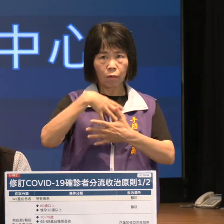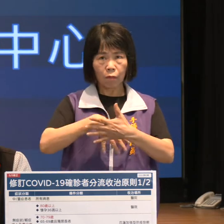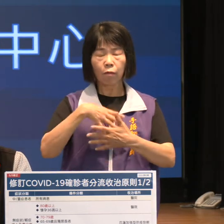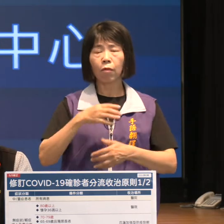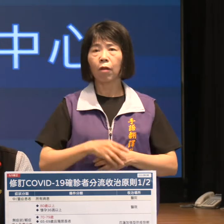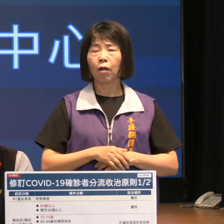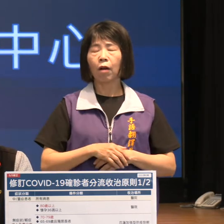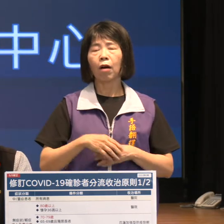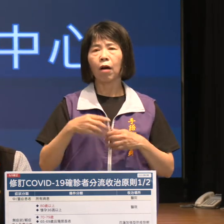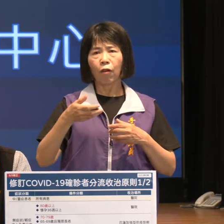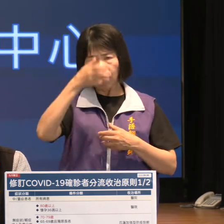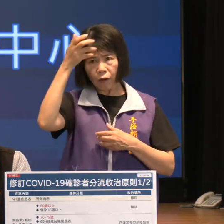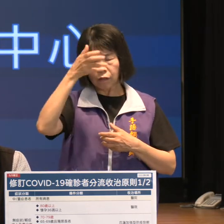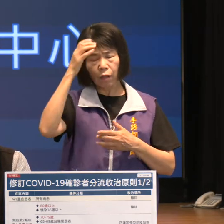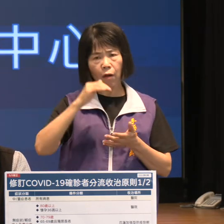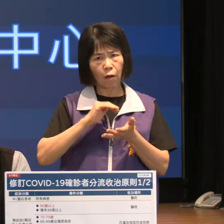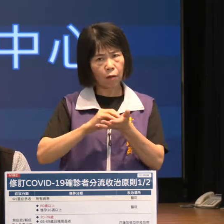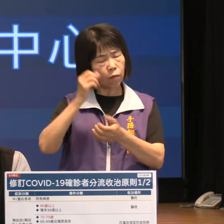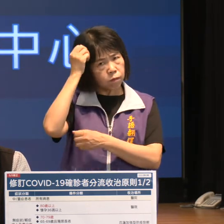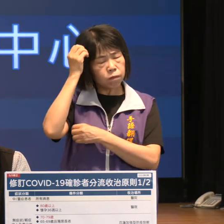住院哈。那